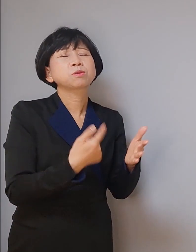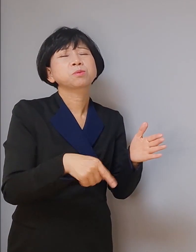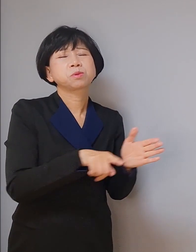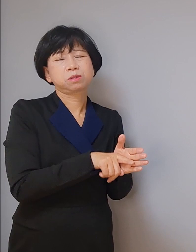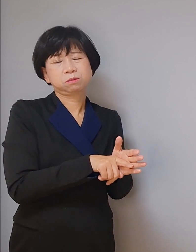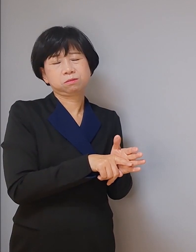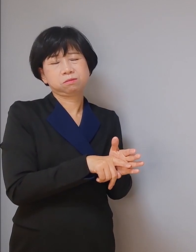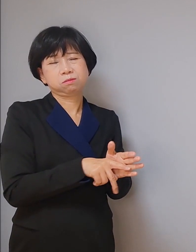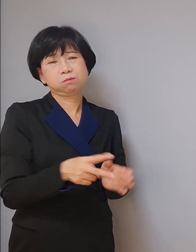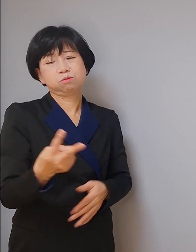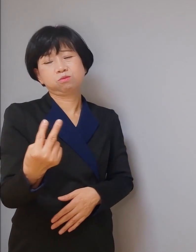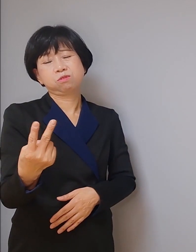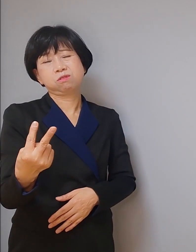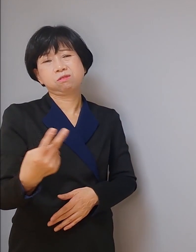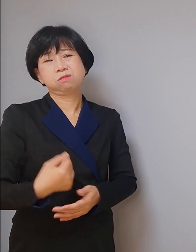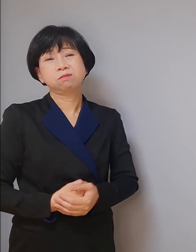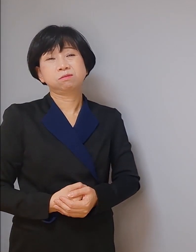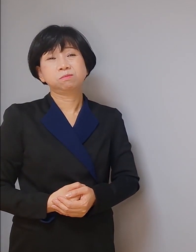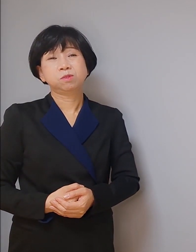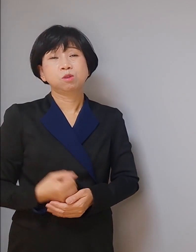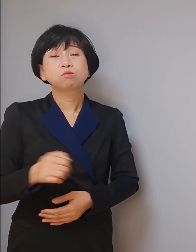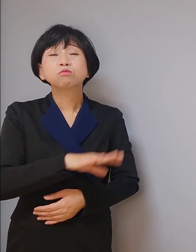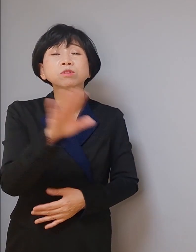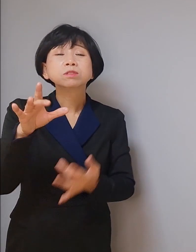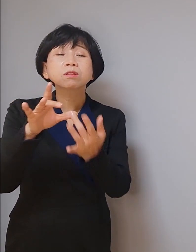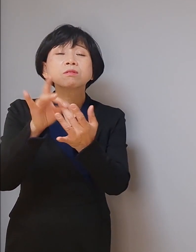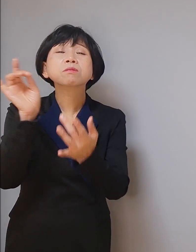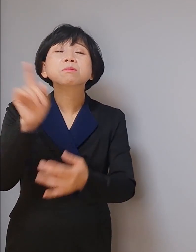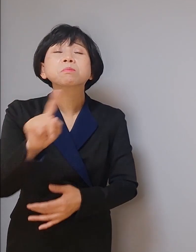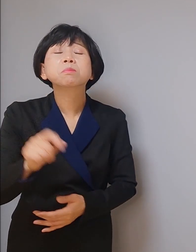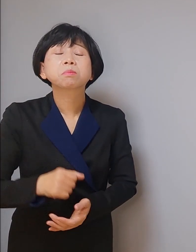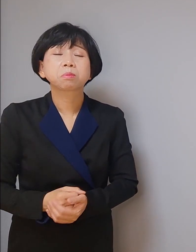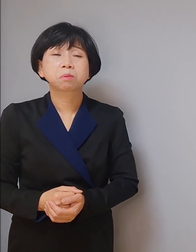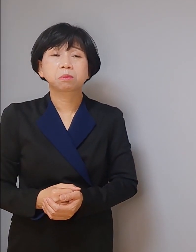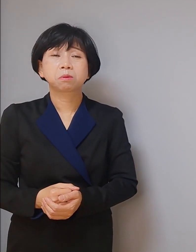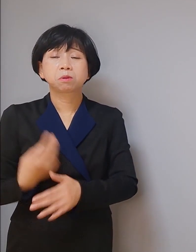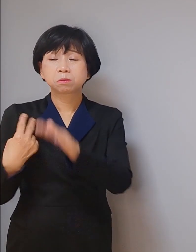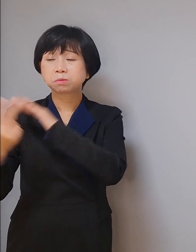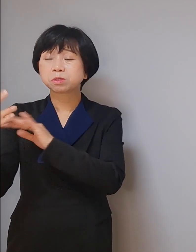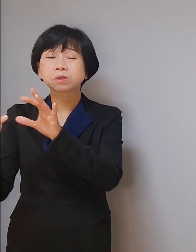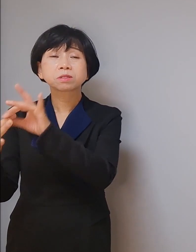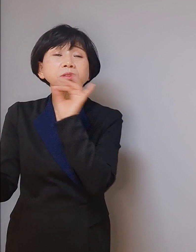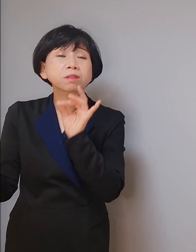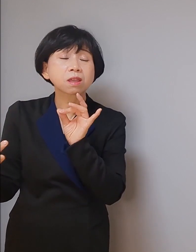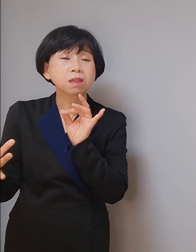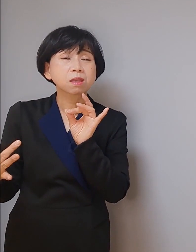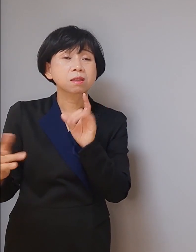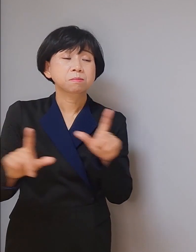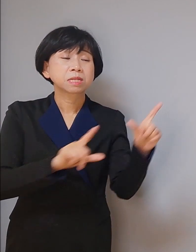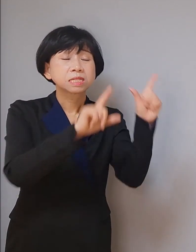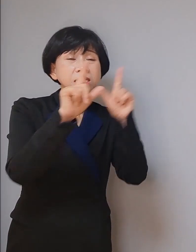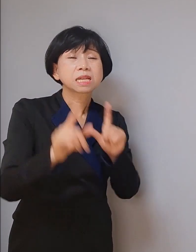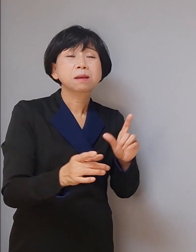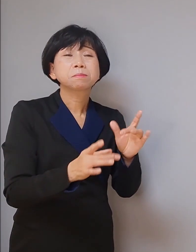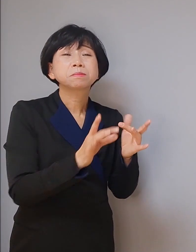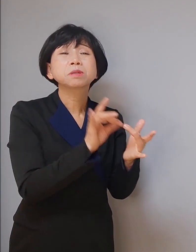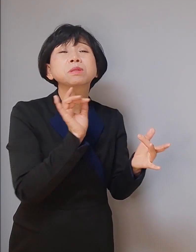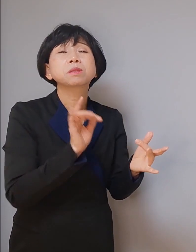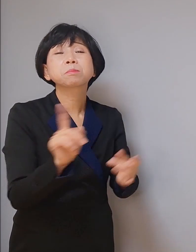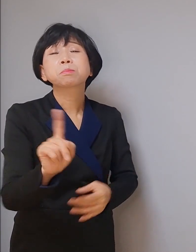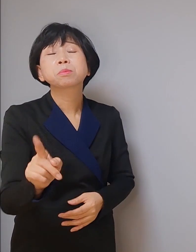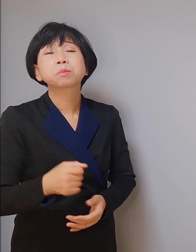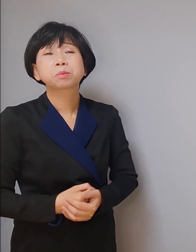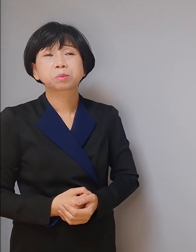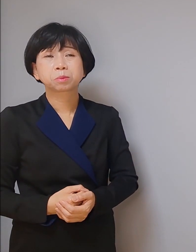비전을 선택하셨습니까? 아니면 생존을 선택하셨습니까? 주님은 뭐라 하시나요? 마태복음 6장 31절에서